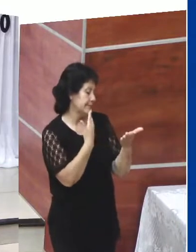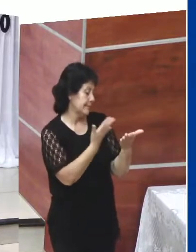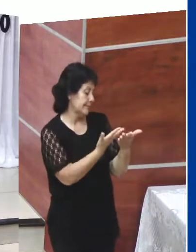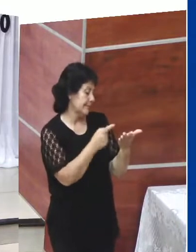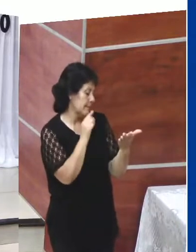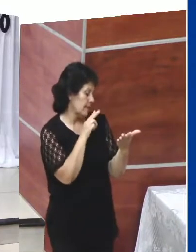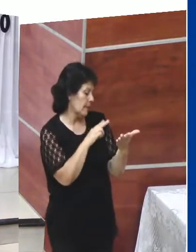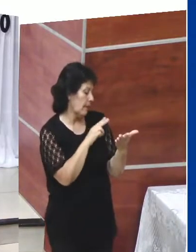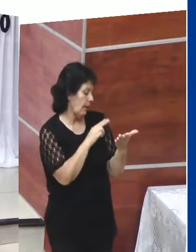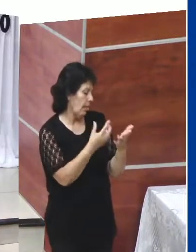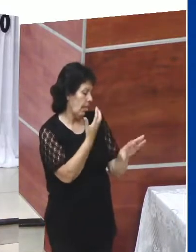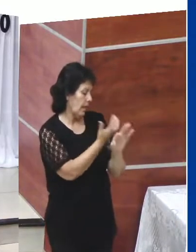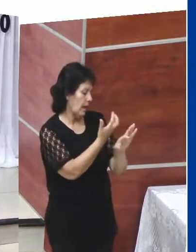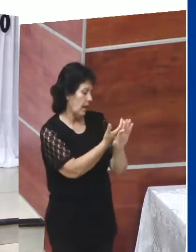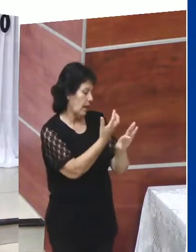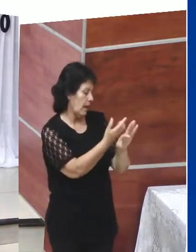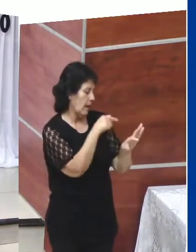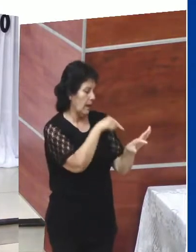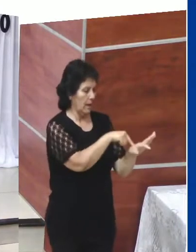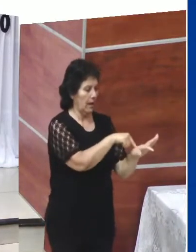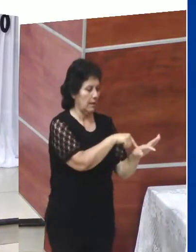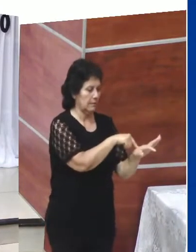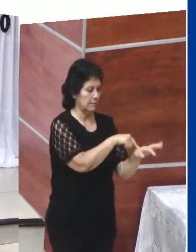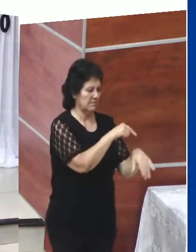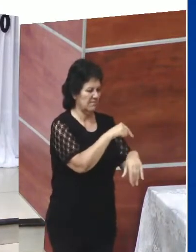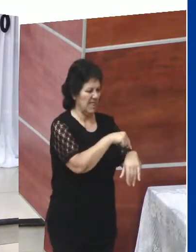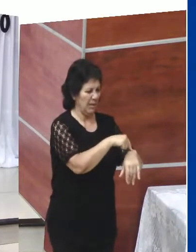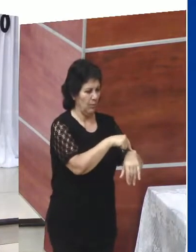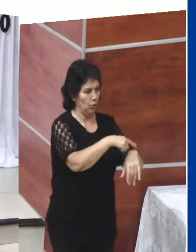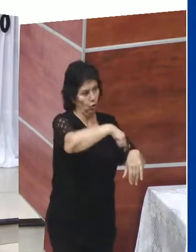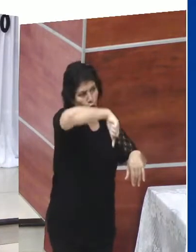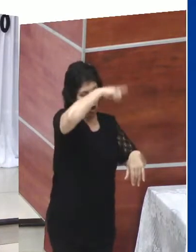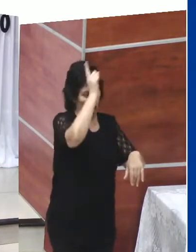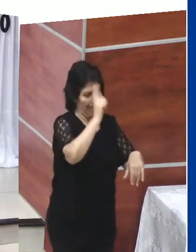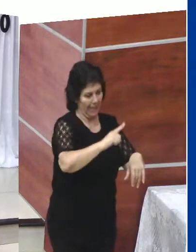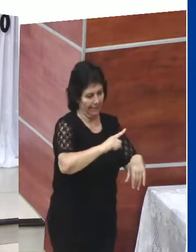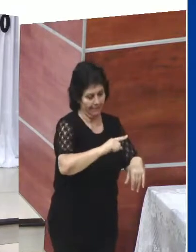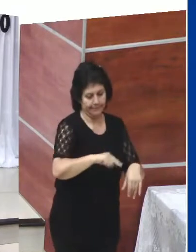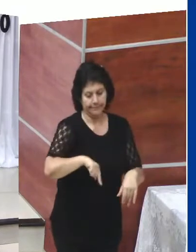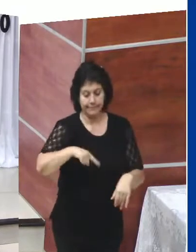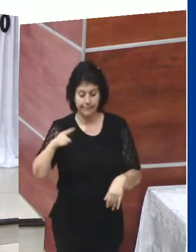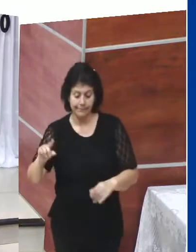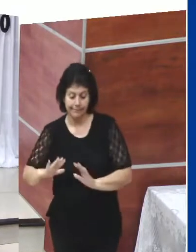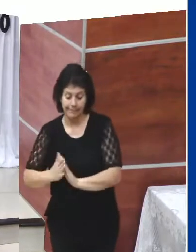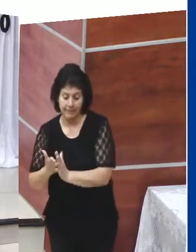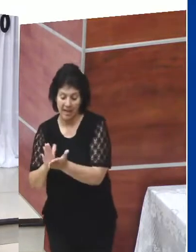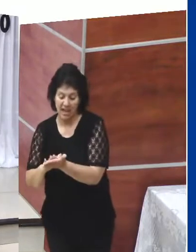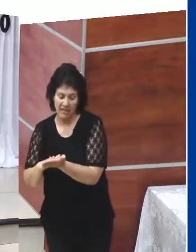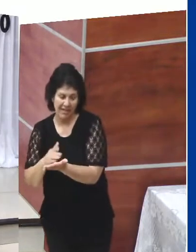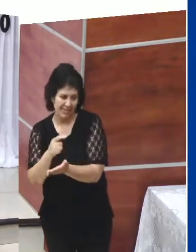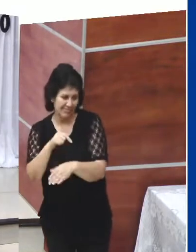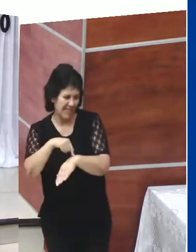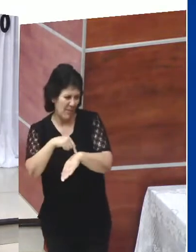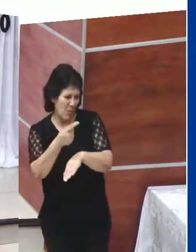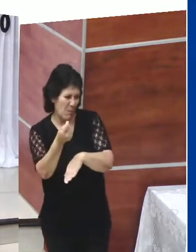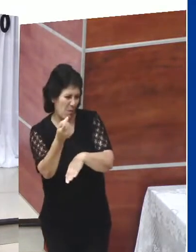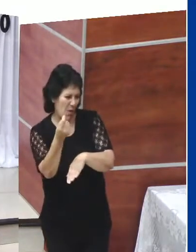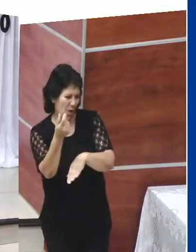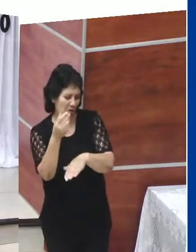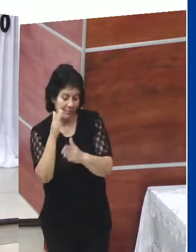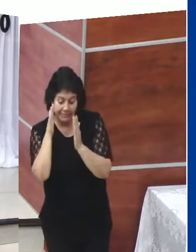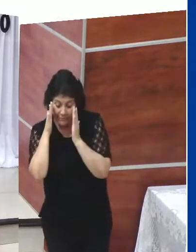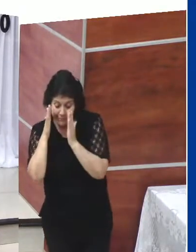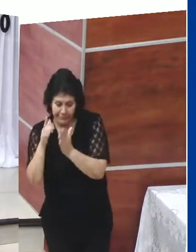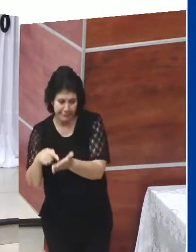por leer este otro dispositivo, que es mucho más smart, mucho más